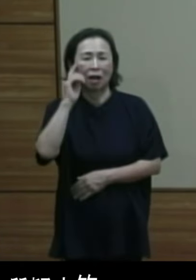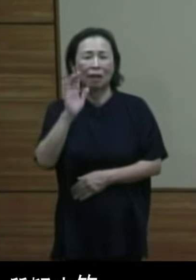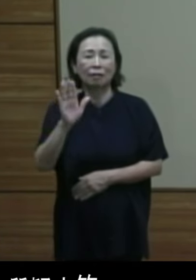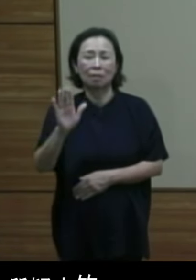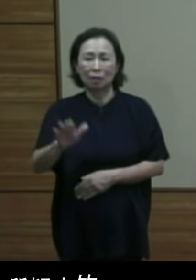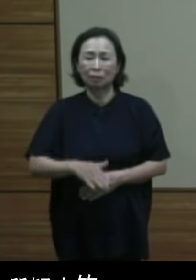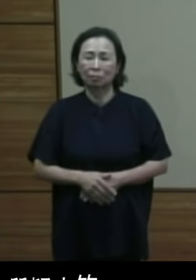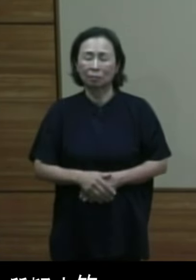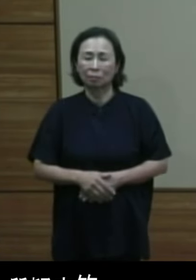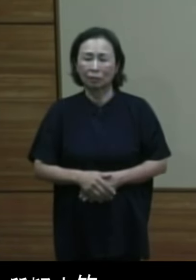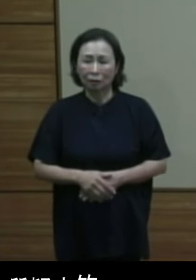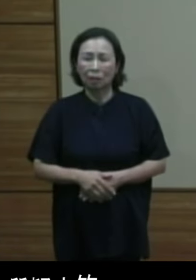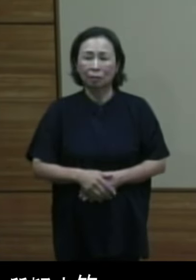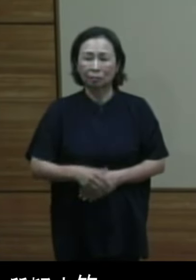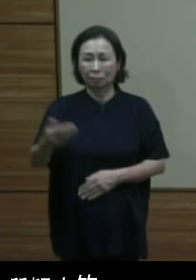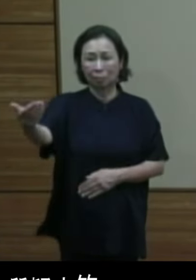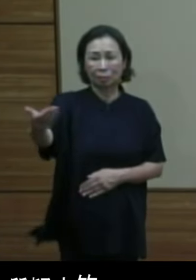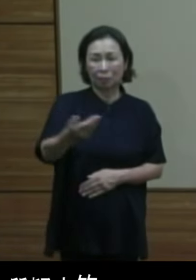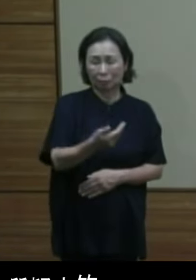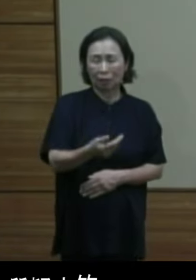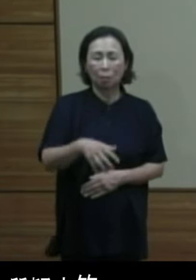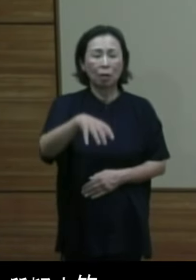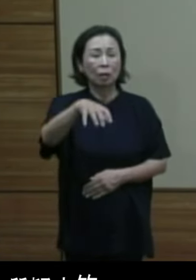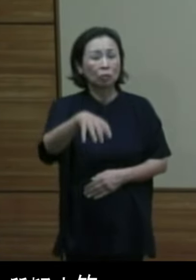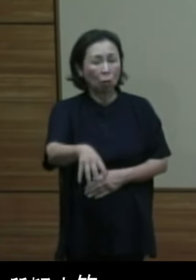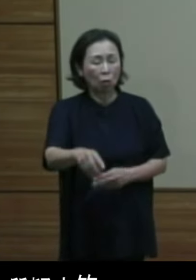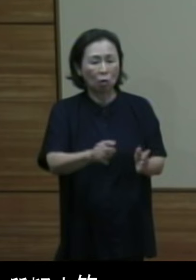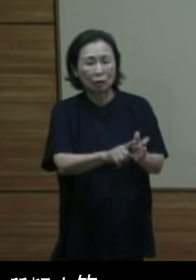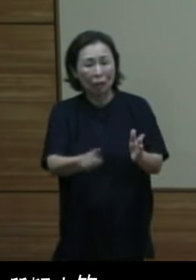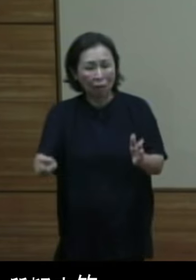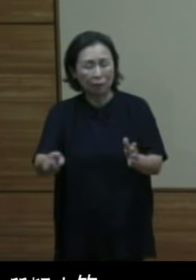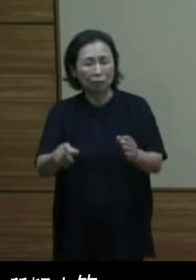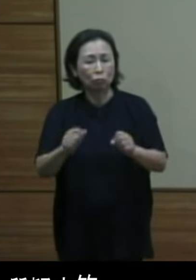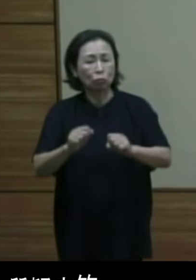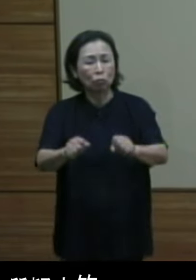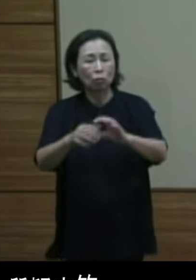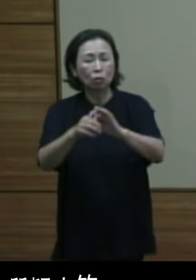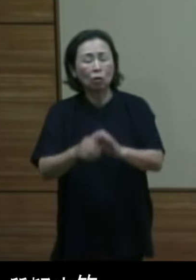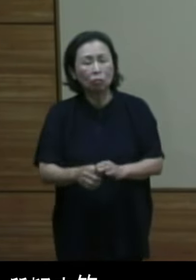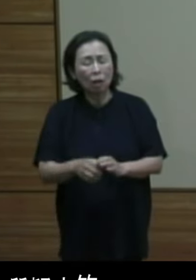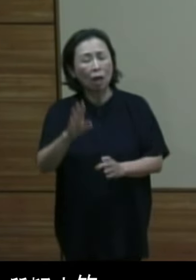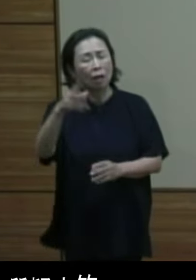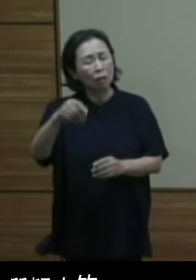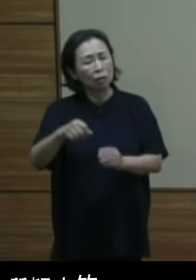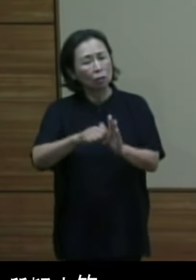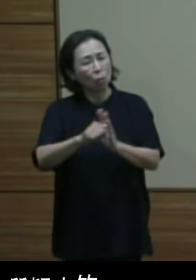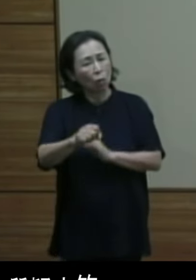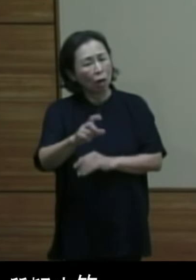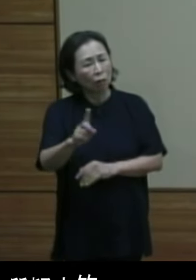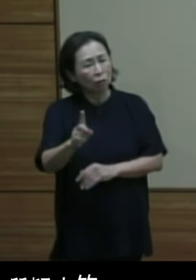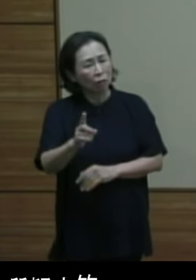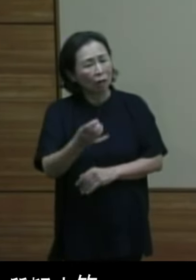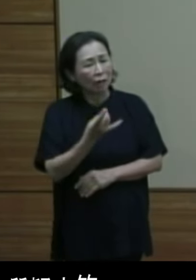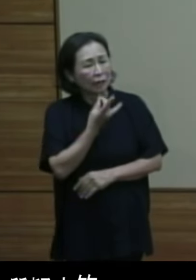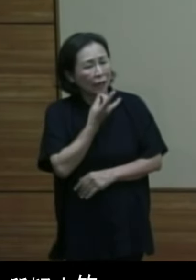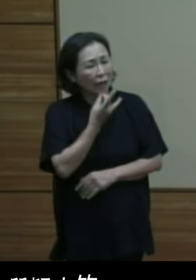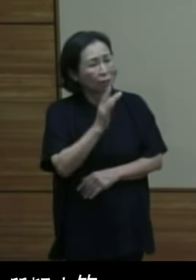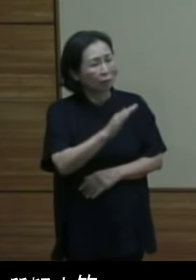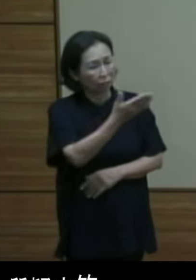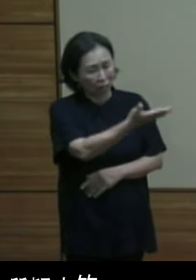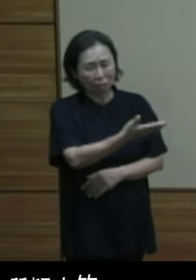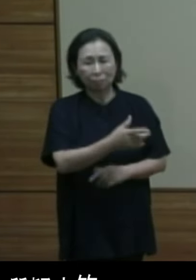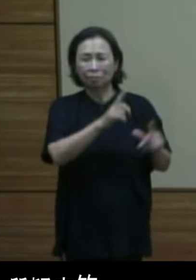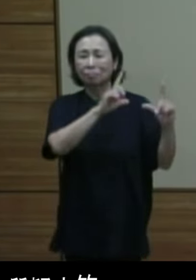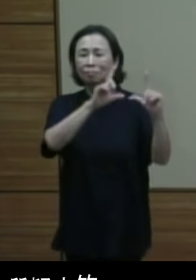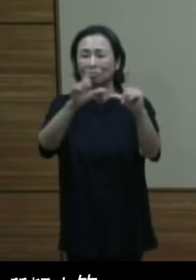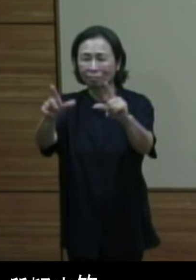離発着場の整備によって県にどんな効果がもたらされるっていうところで期待されてますか。 はい、まず一